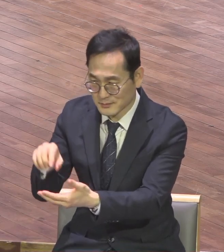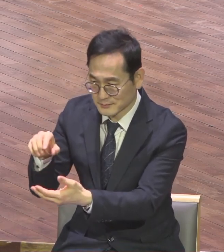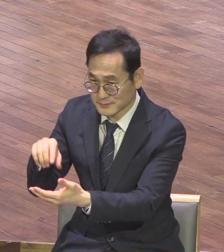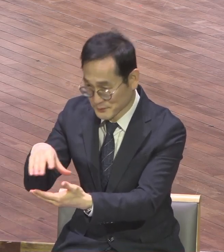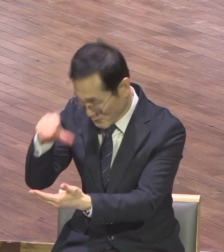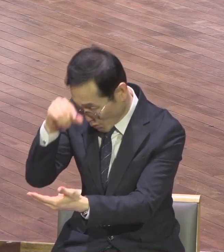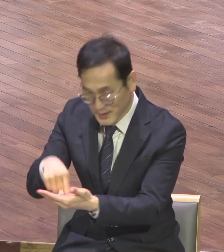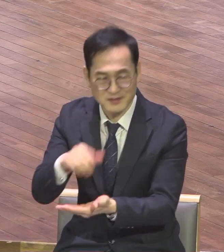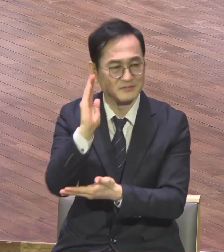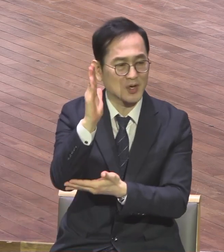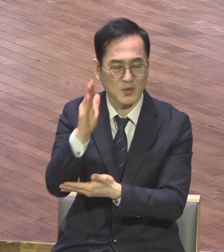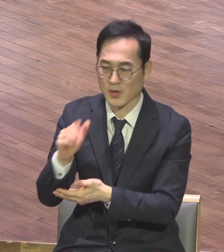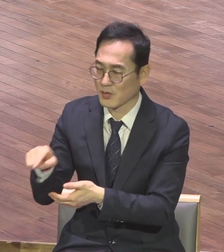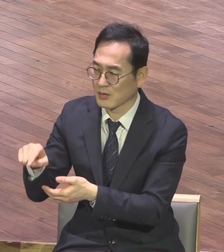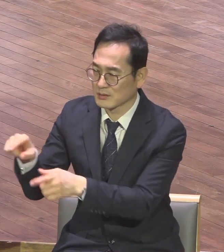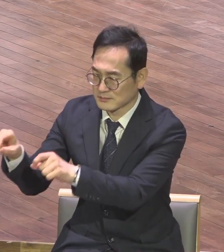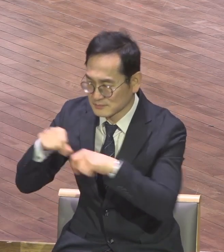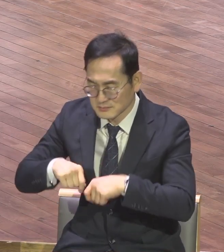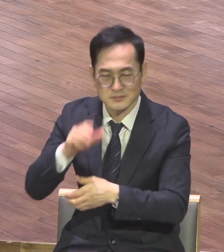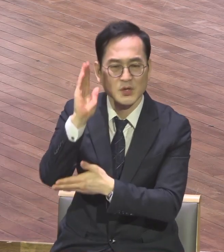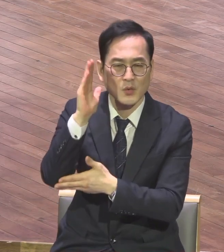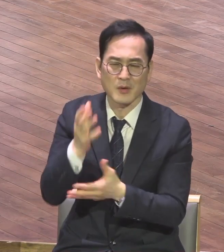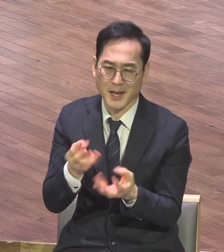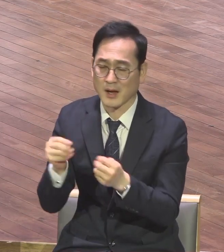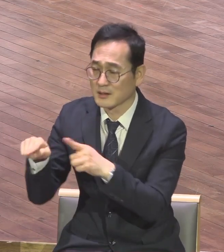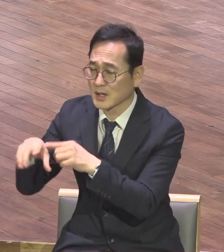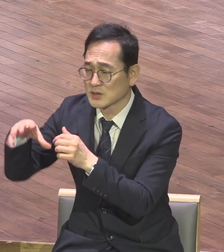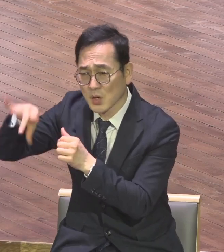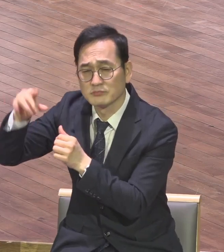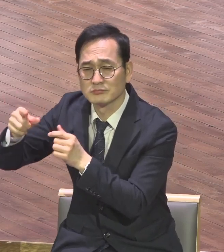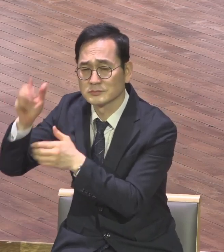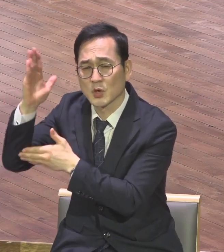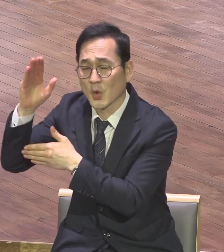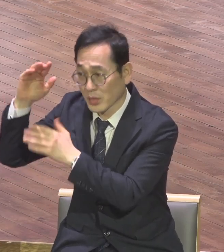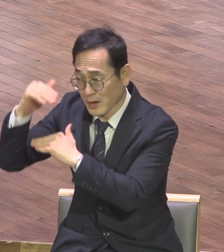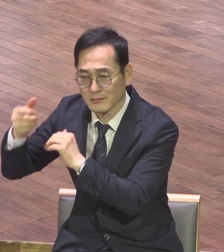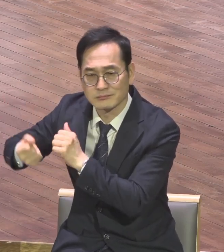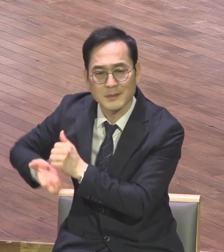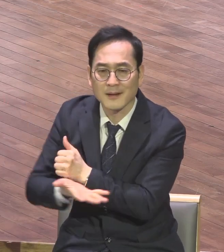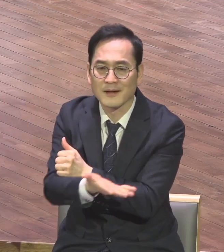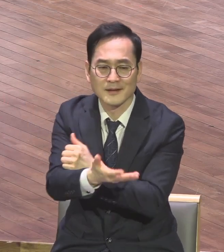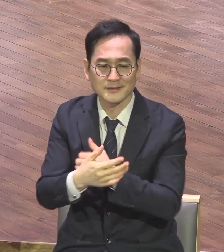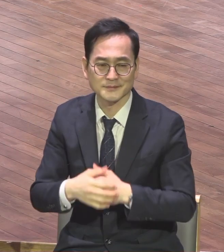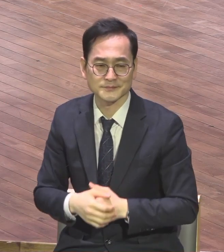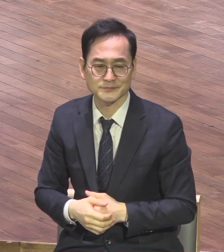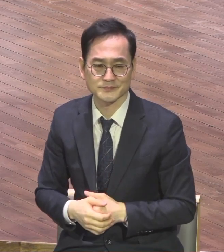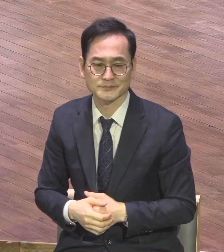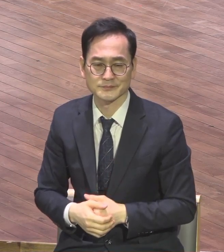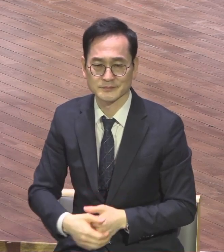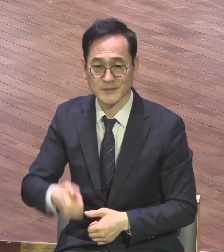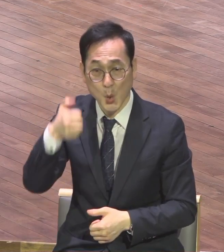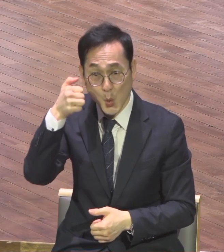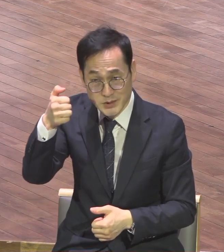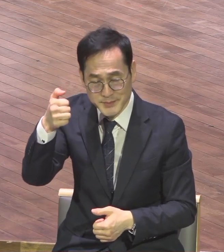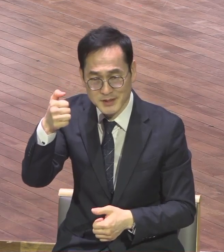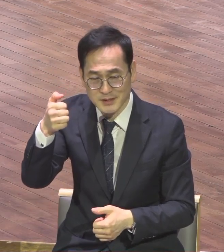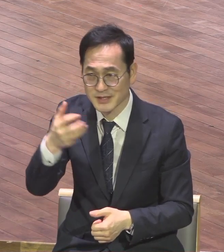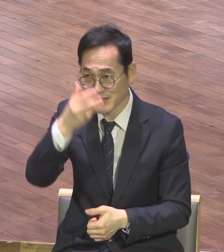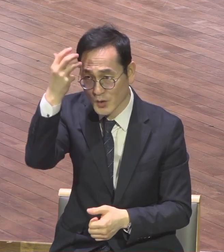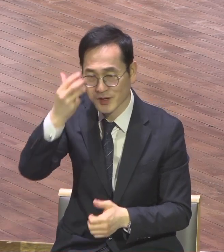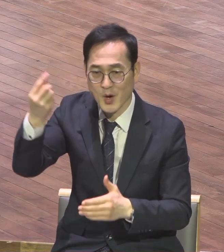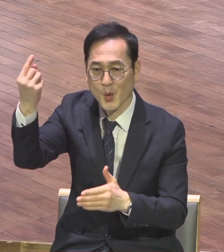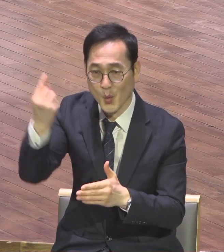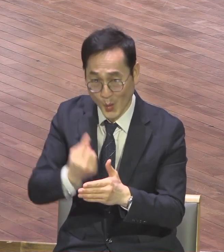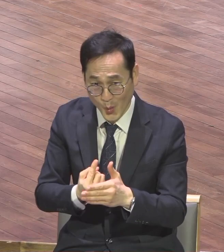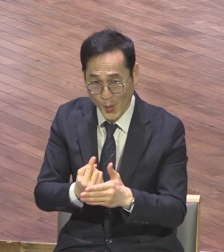있습니다. 지난주일 살펴본 것처럼 예수님께서 약속하신 대로 오순절 마가다락방에 성령을